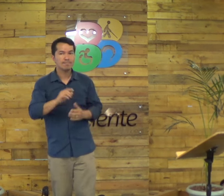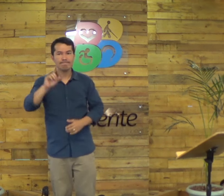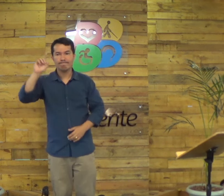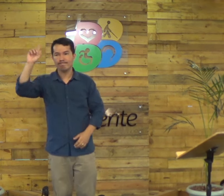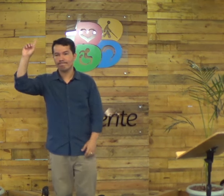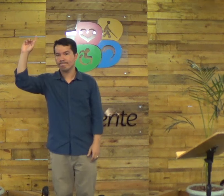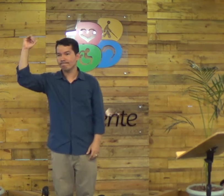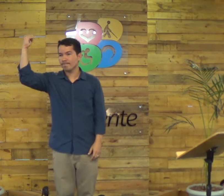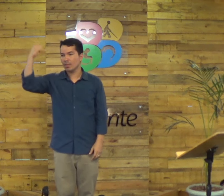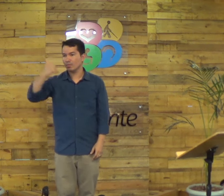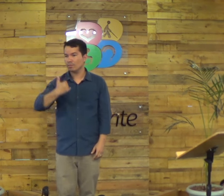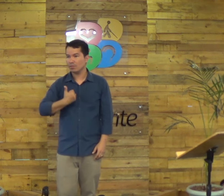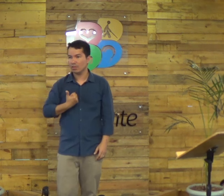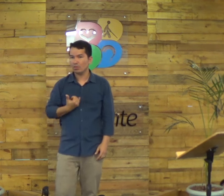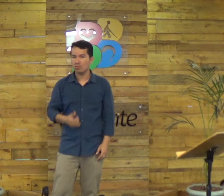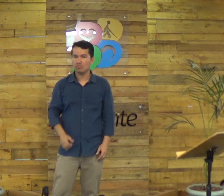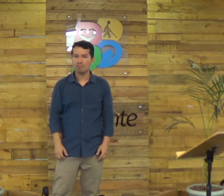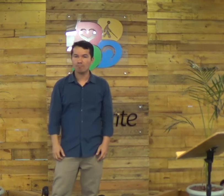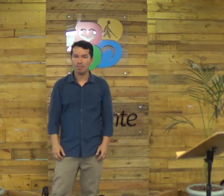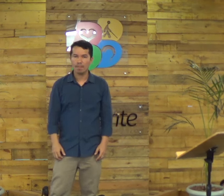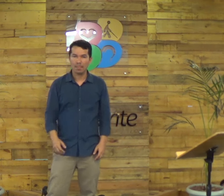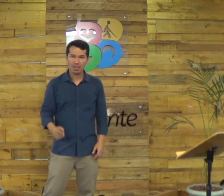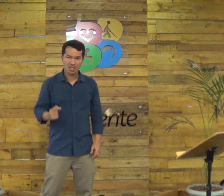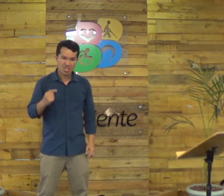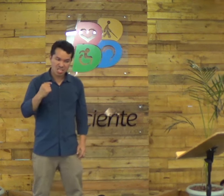aí chegou um dia, e Deus falou pra mim,